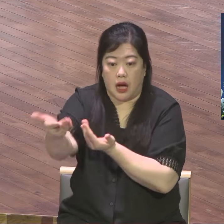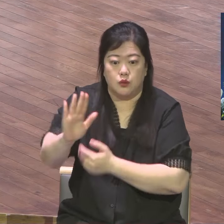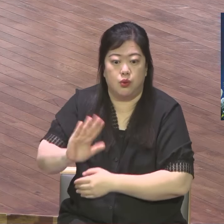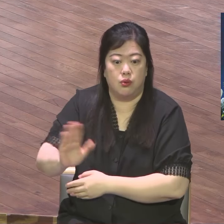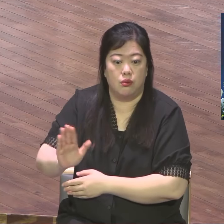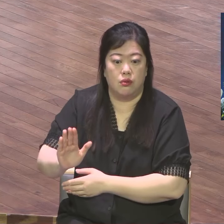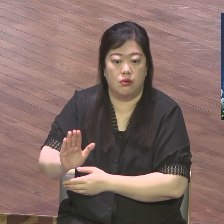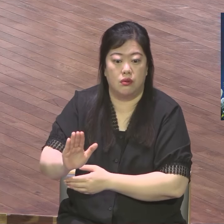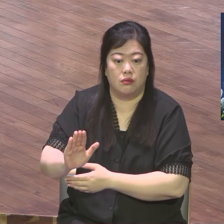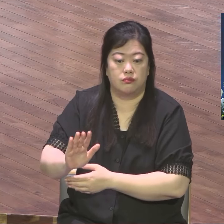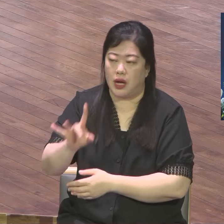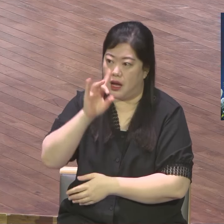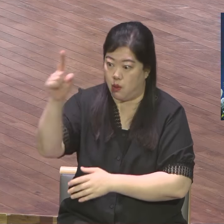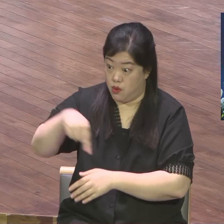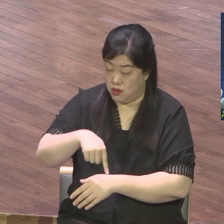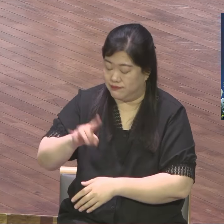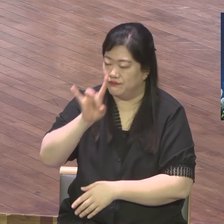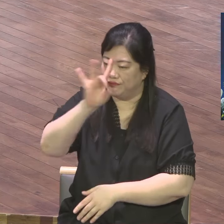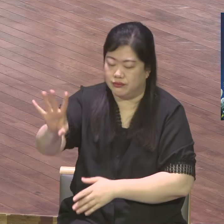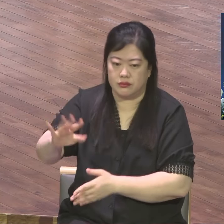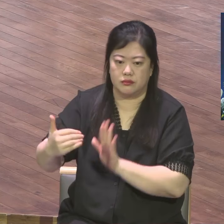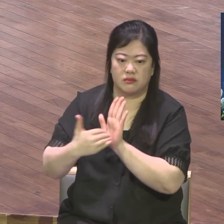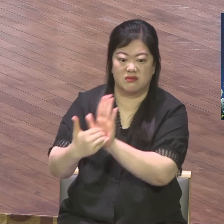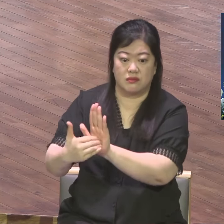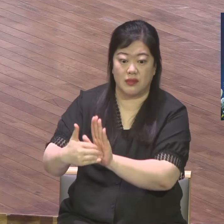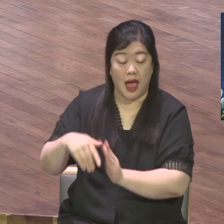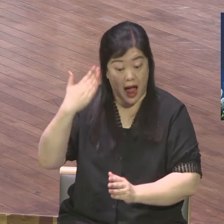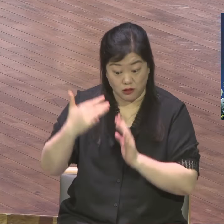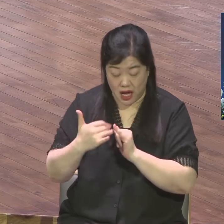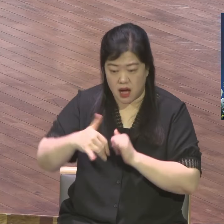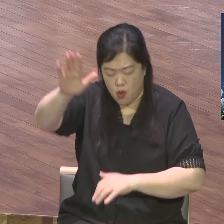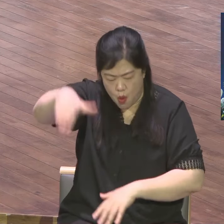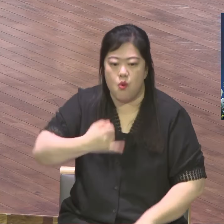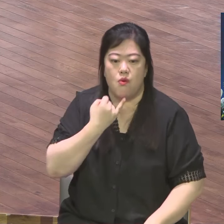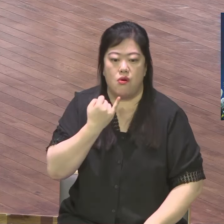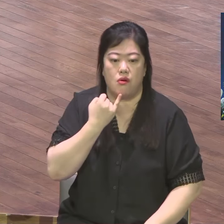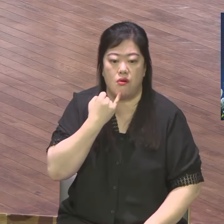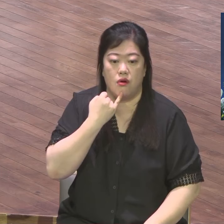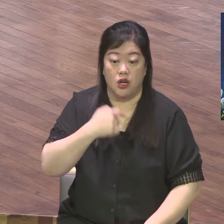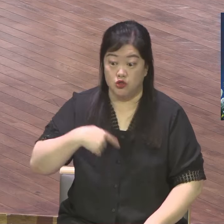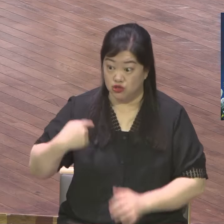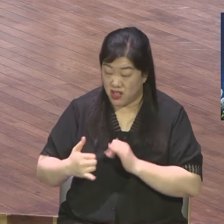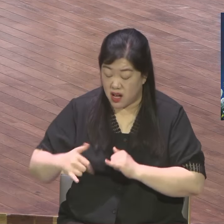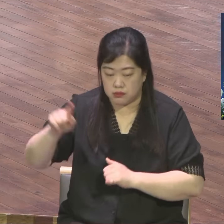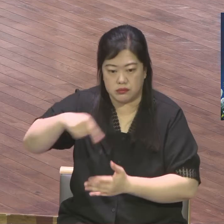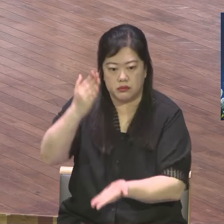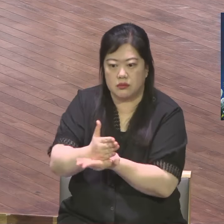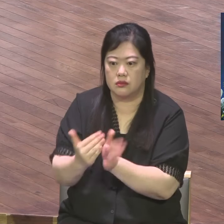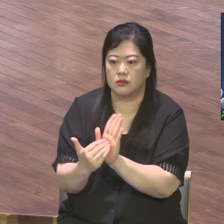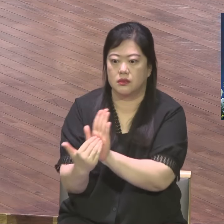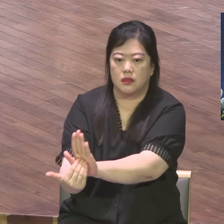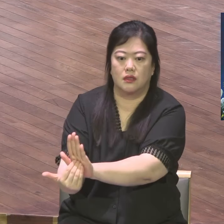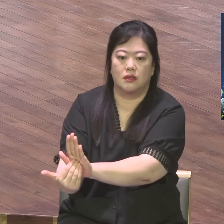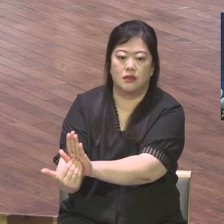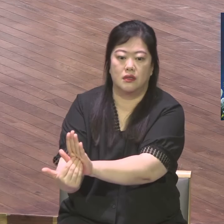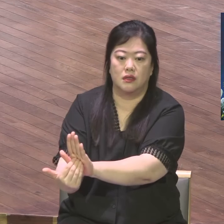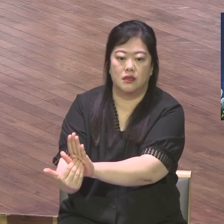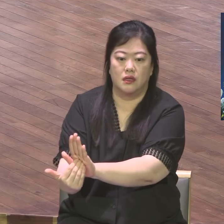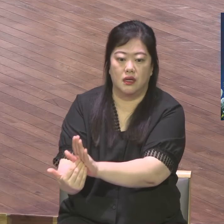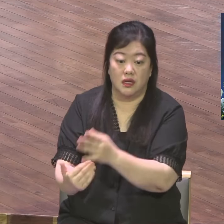유튜브가 안 되는 거요. 우리나라 한국에서 받아보려도 못 받아. 다 끊어놨어. 인터넷을 다